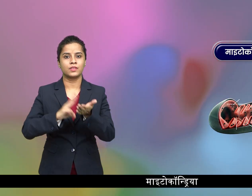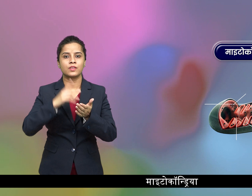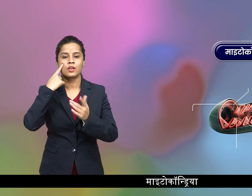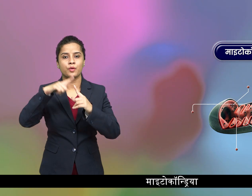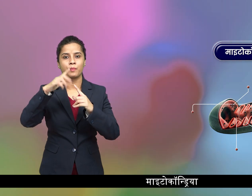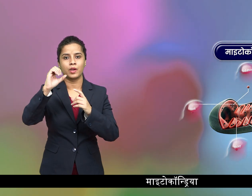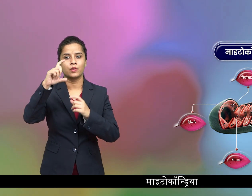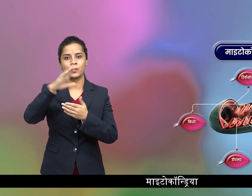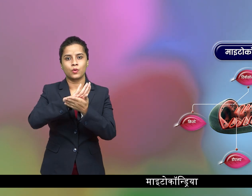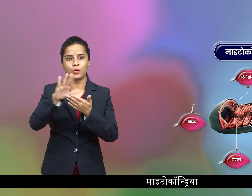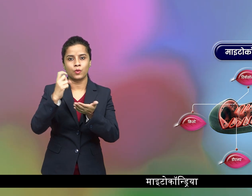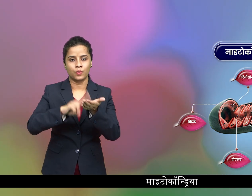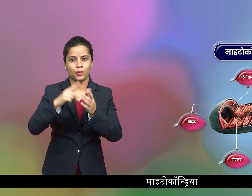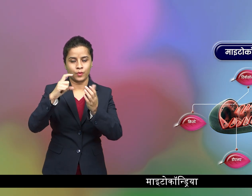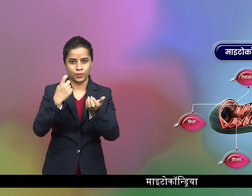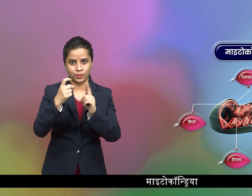मायटोकॉन्ड्रिया,